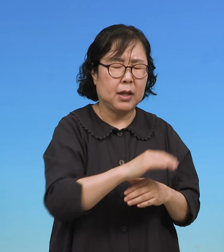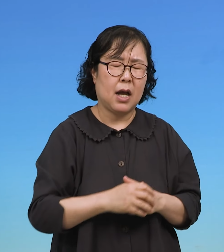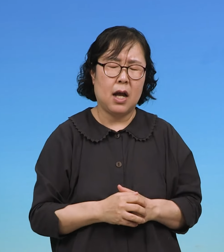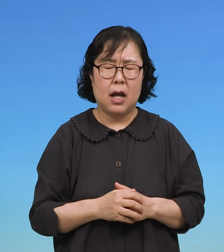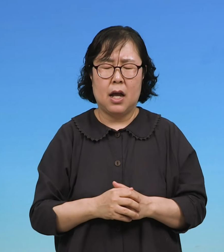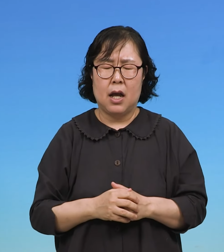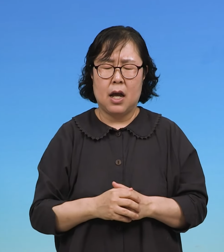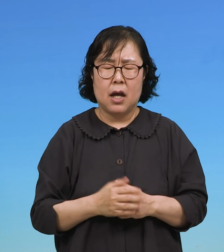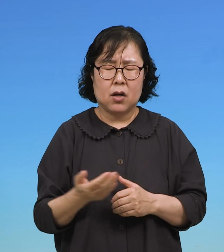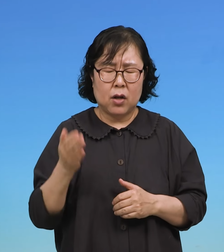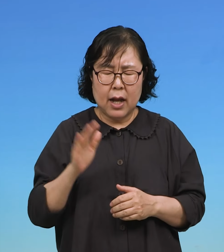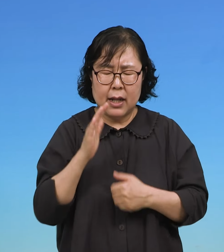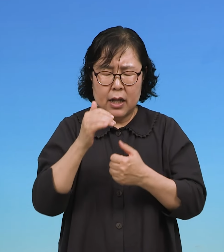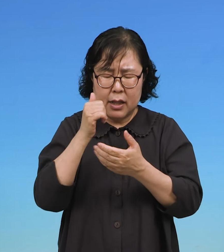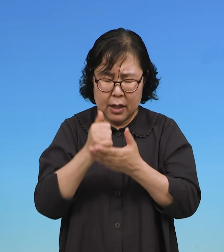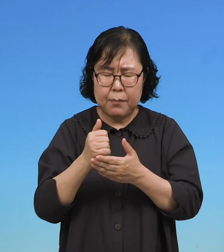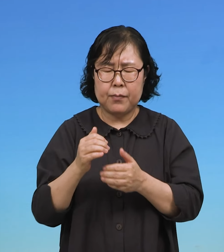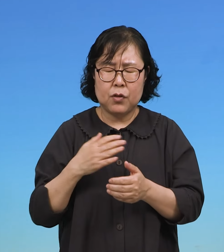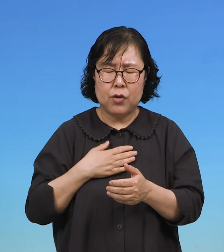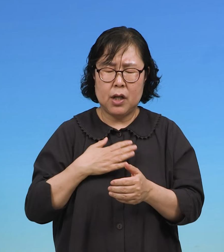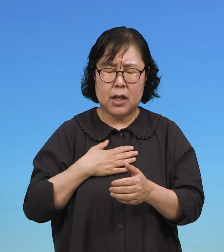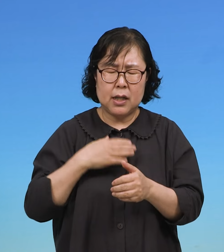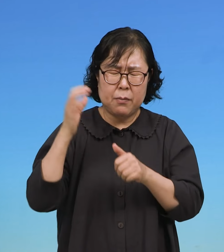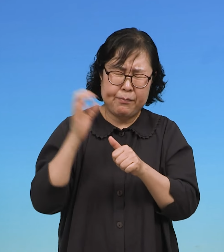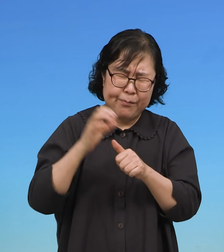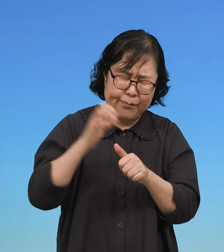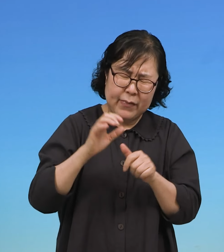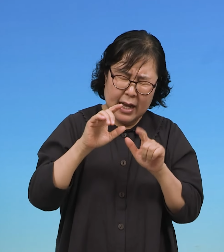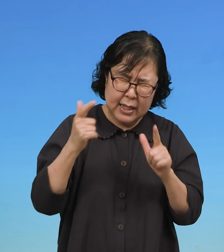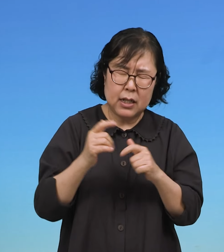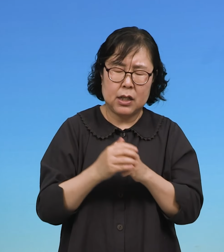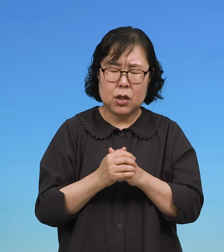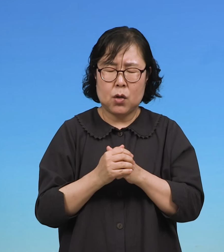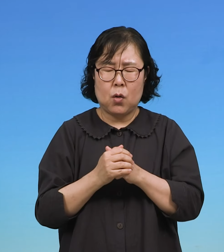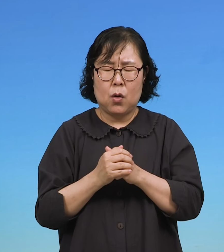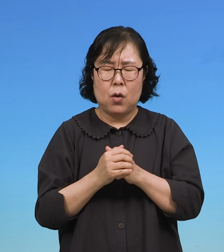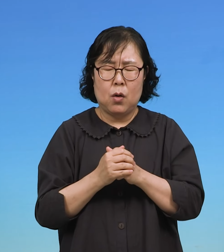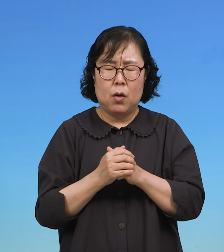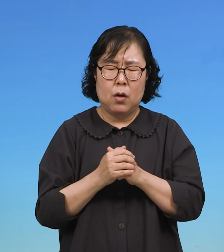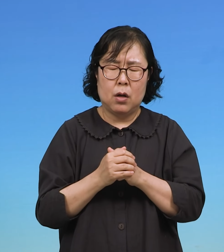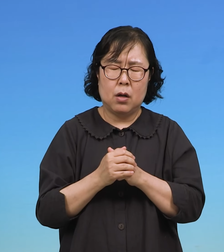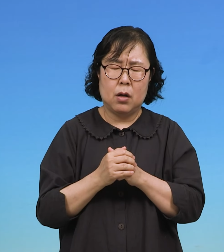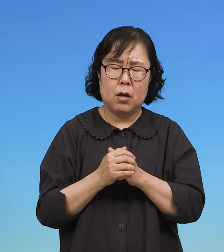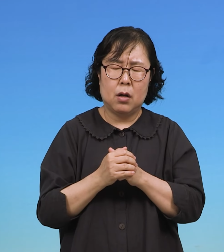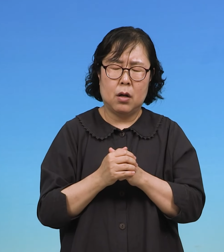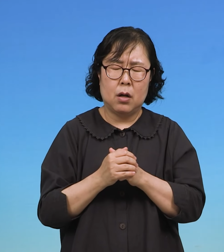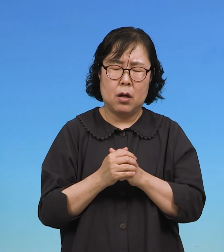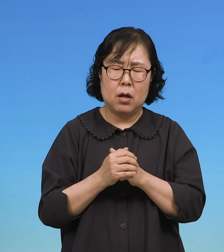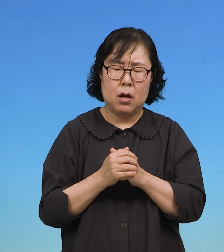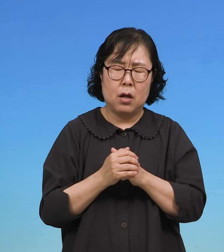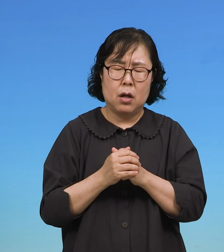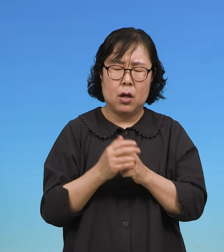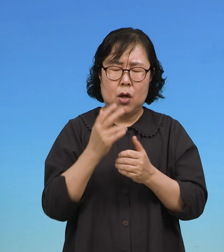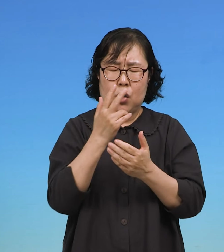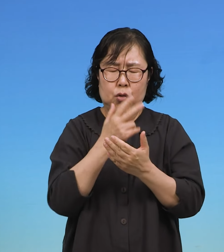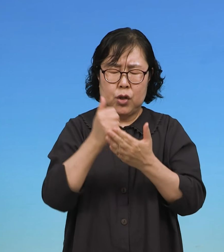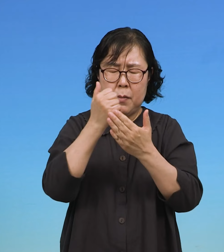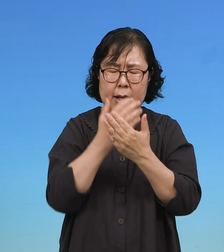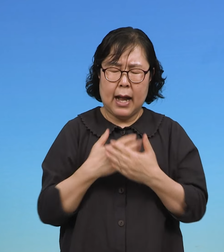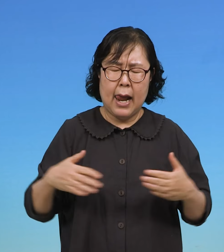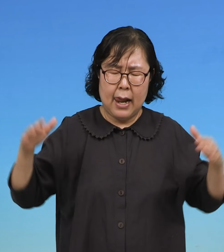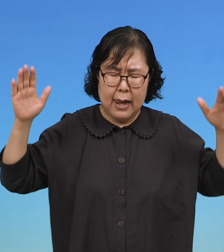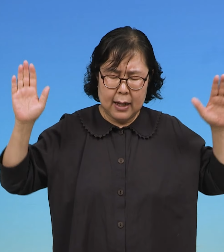이런 우둔한 저희들을 탓하지 아니하시고 하나님 아버지 다시 주의 날개